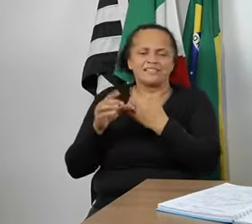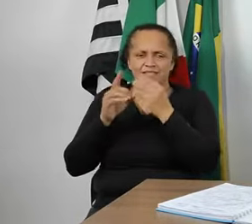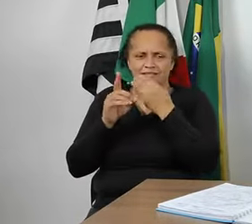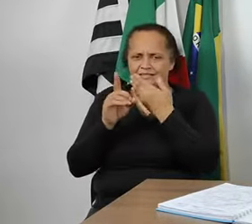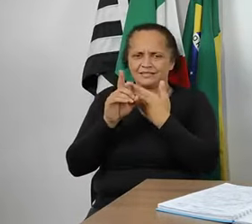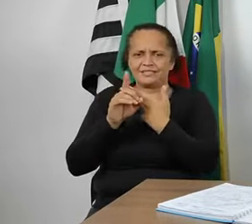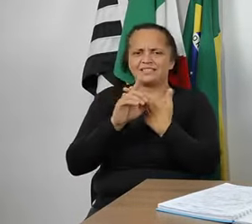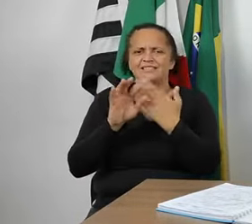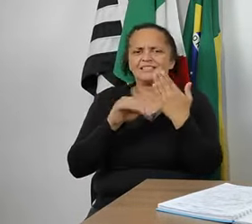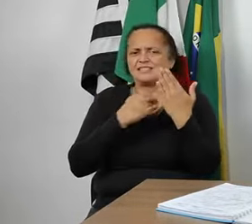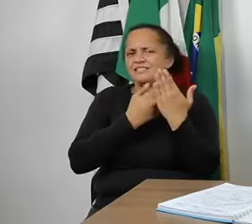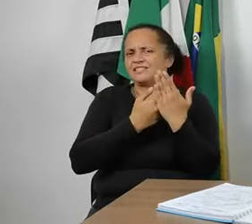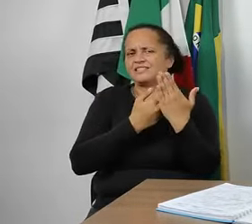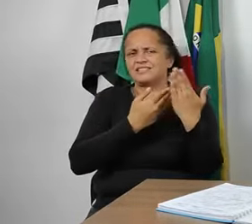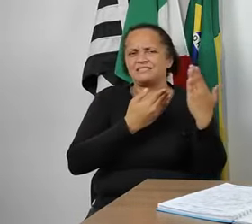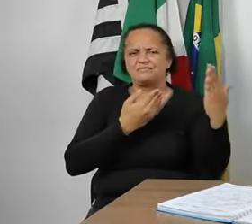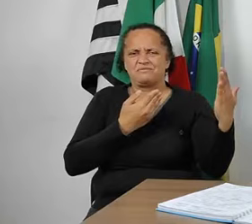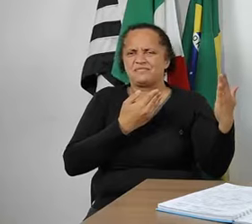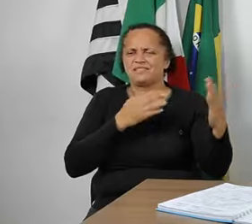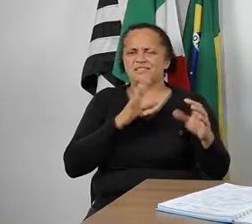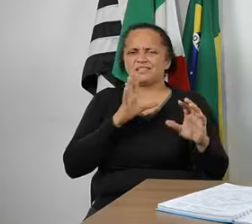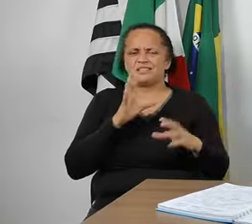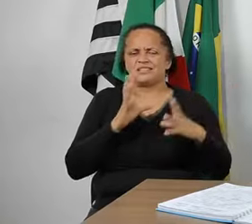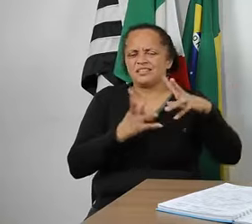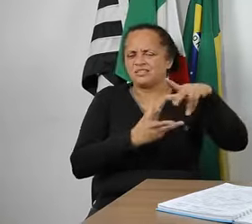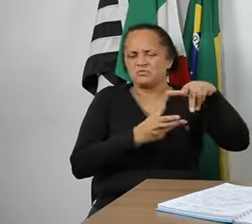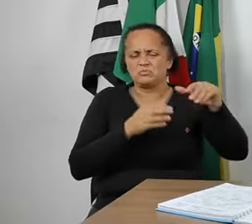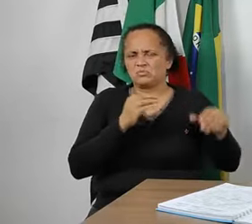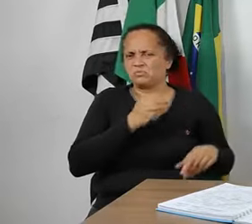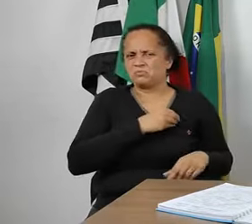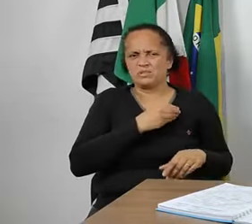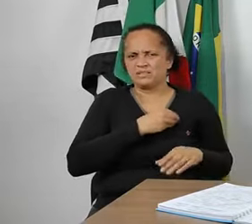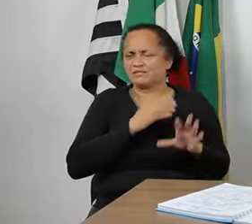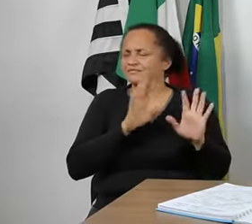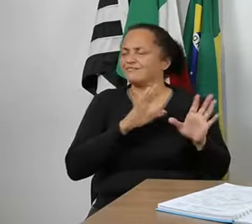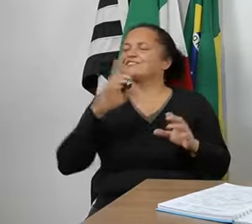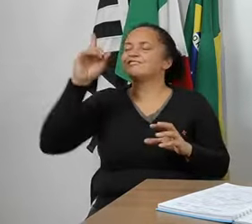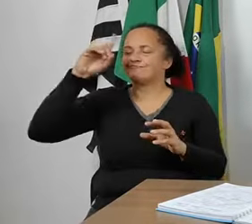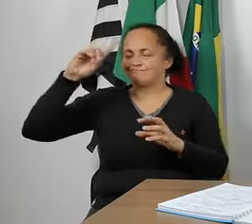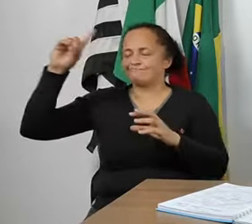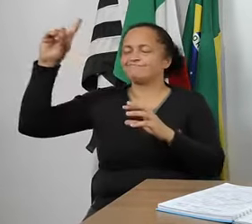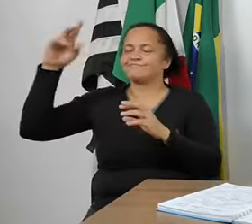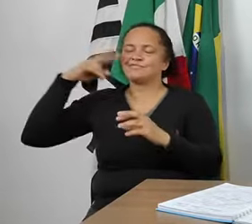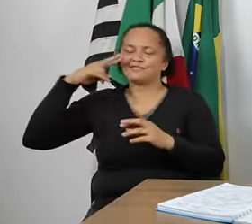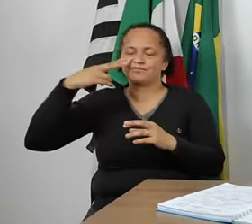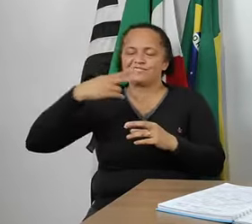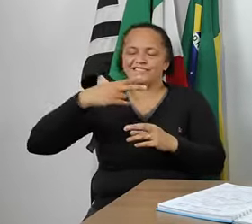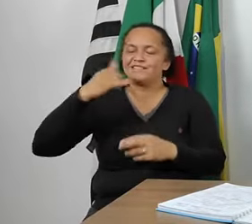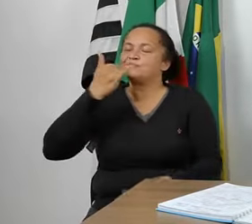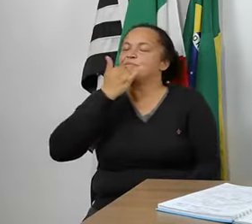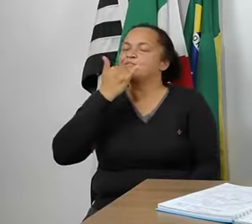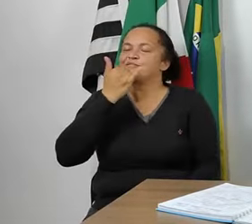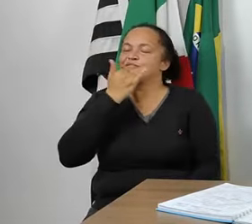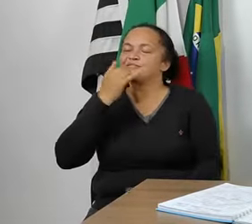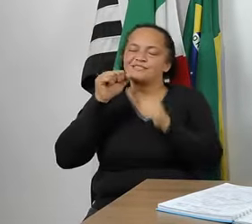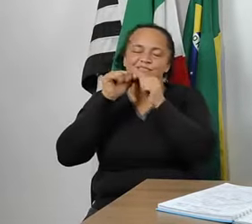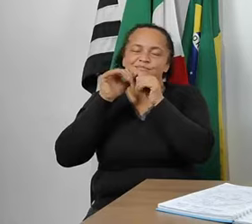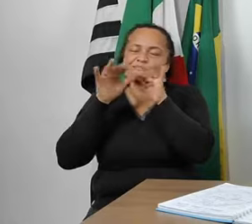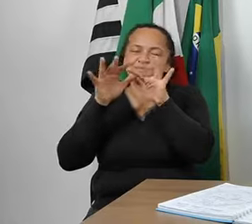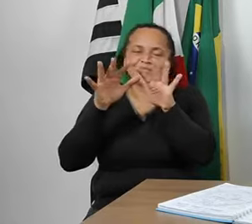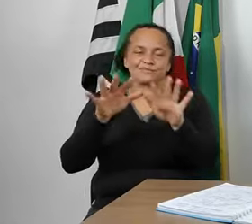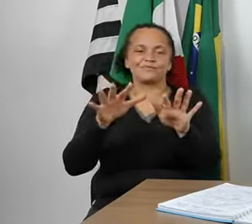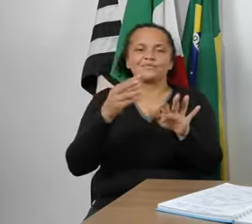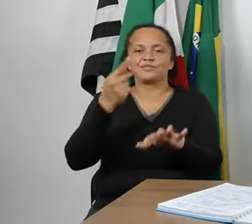dos céus o ouvirei, perdoarei o seu pecado e curarei e sararei a sua terra. E de